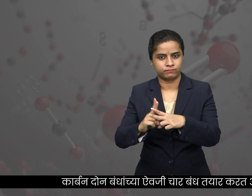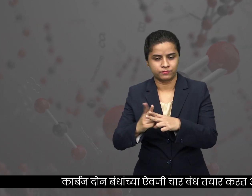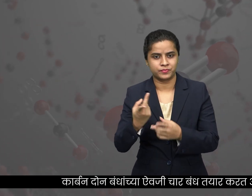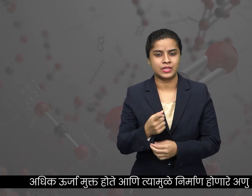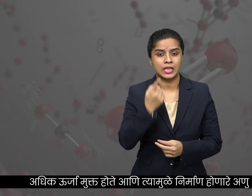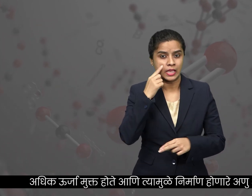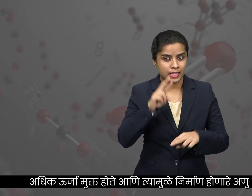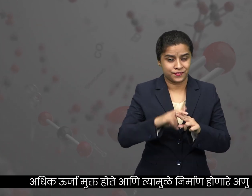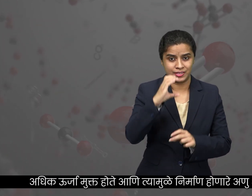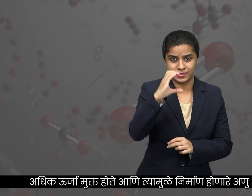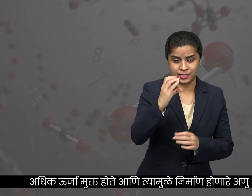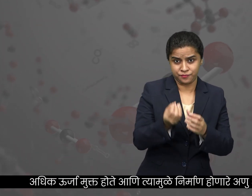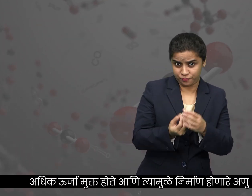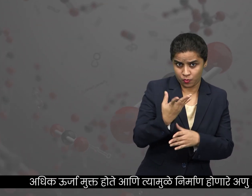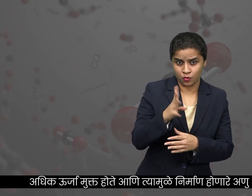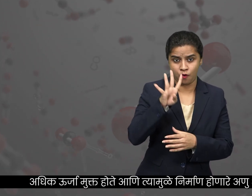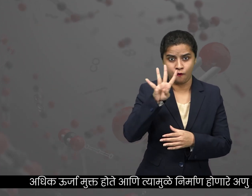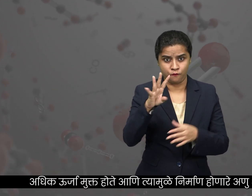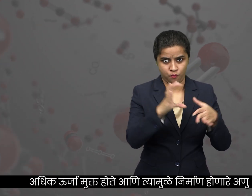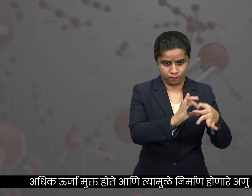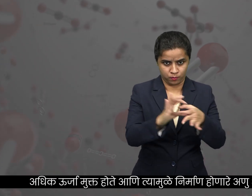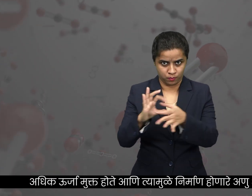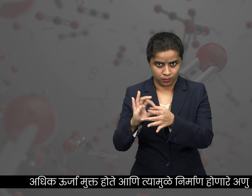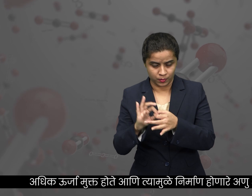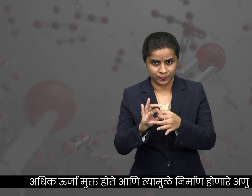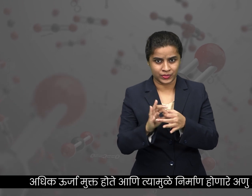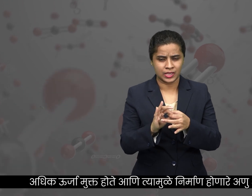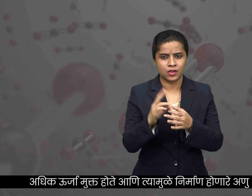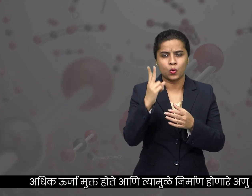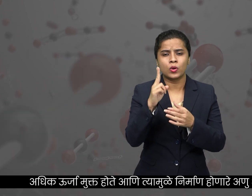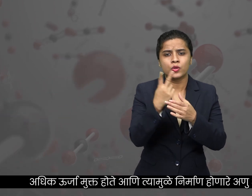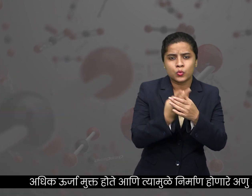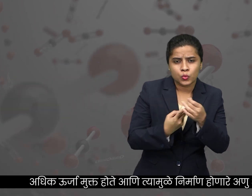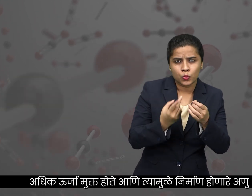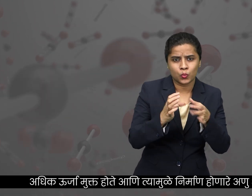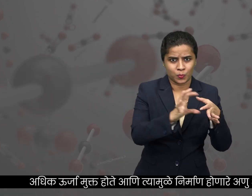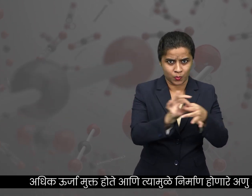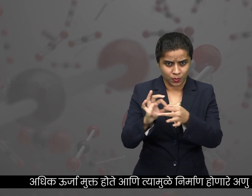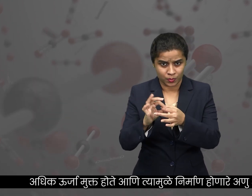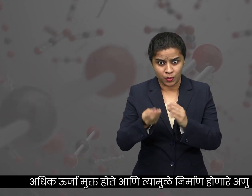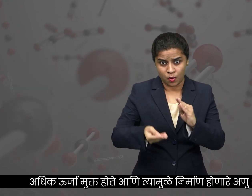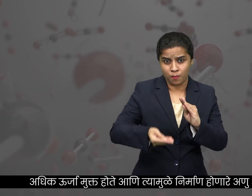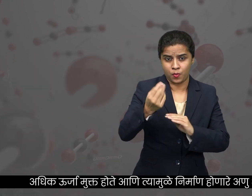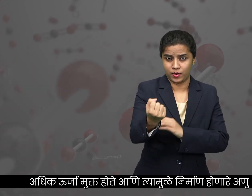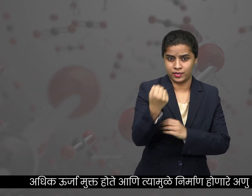करत असल्यास अधिक ऊर्जा मुक्त होते आणि त्यामुळे निर्माण होणारे अणू आणखी स्थिर होते।